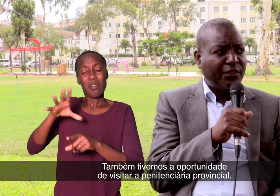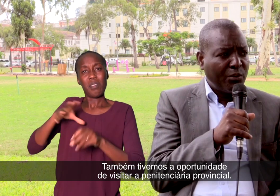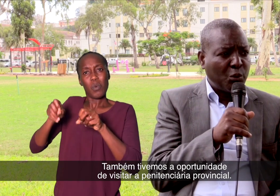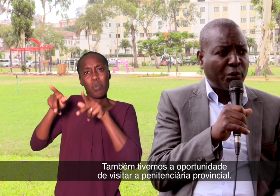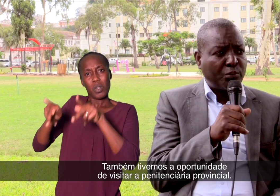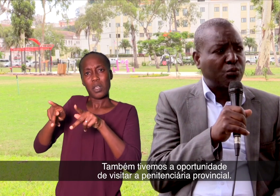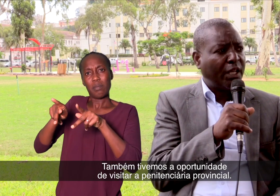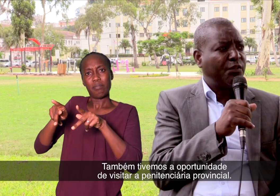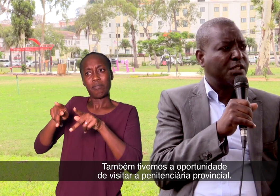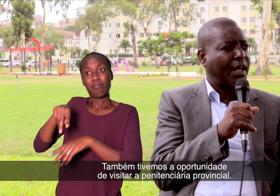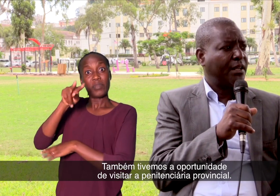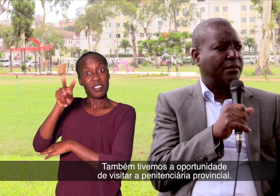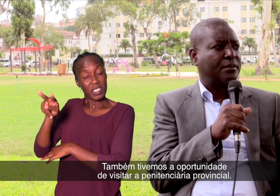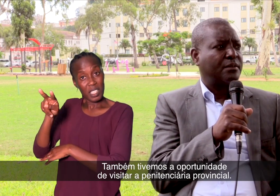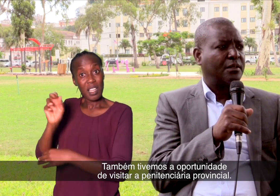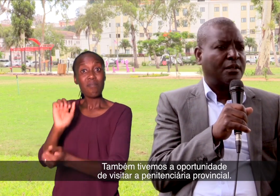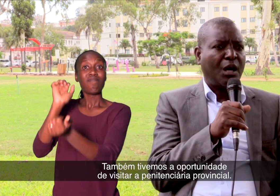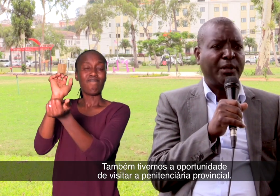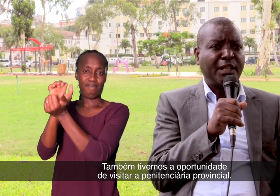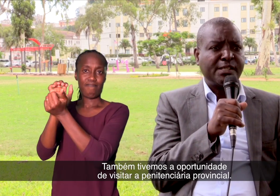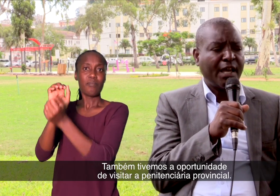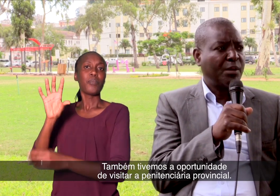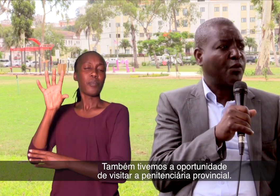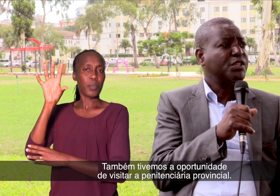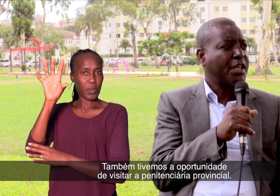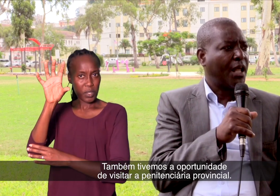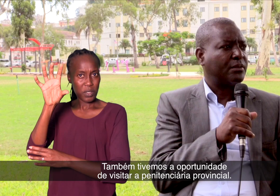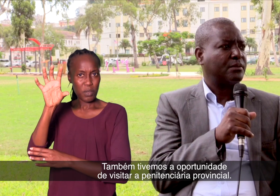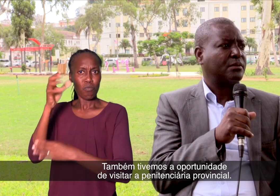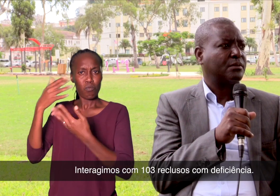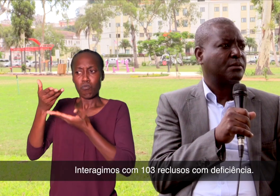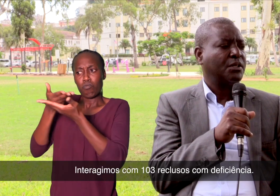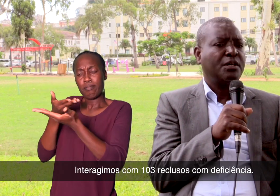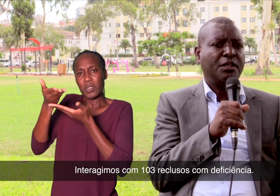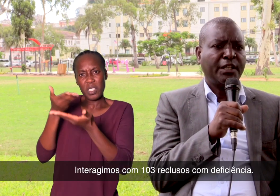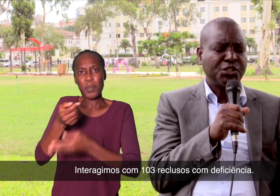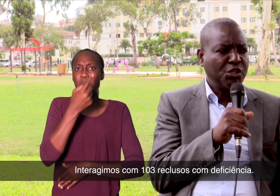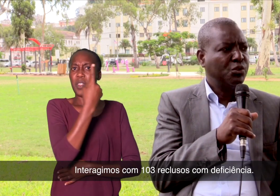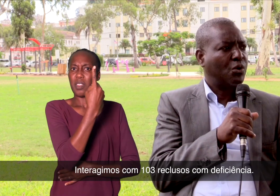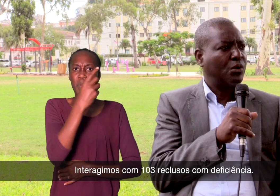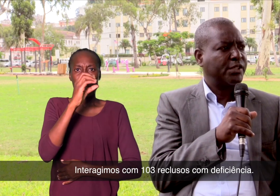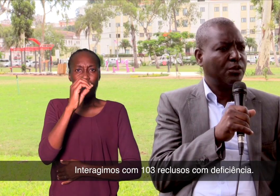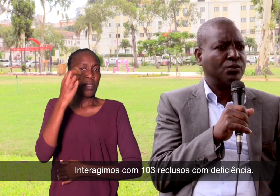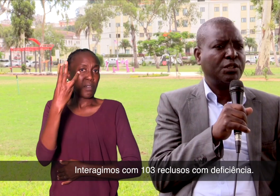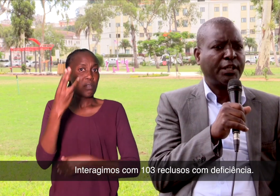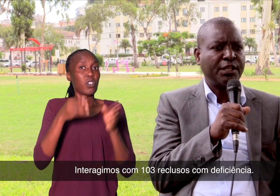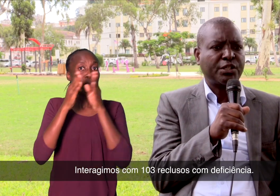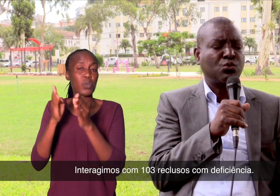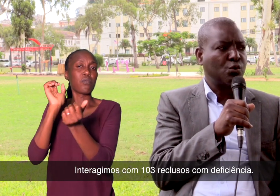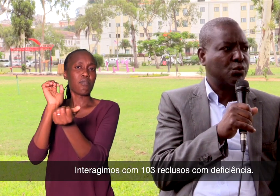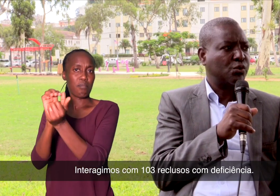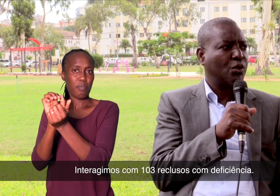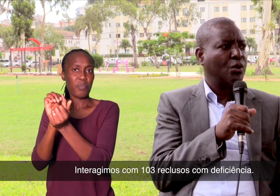Talmente tivemos oportunidade de visitar a penitenciária provincial. interagimos com 103